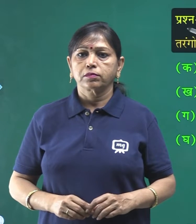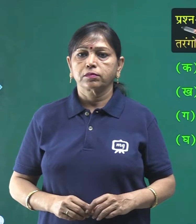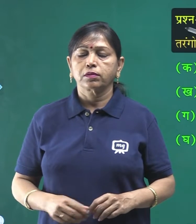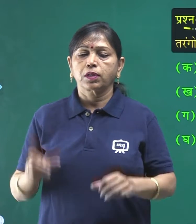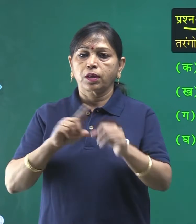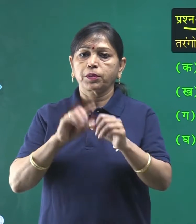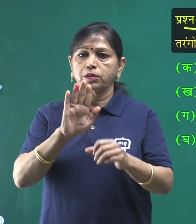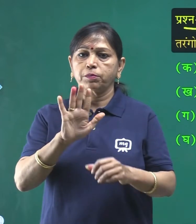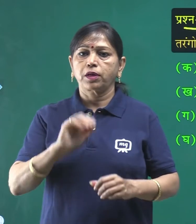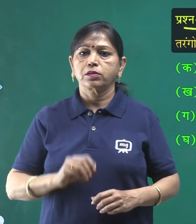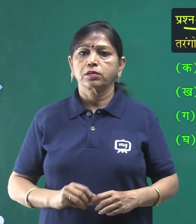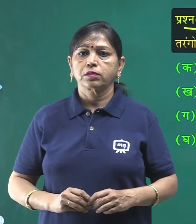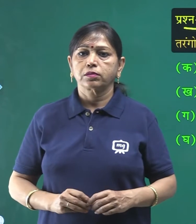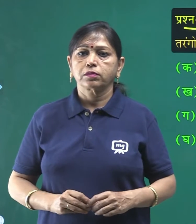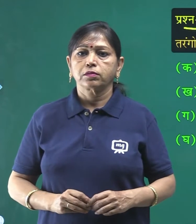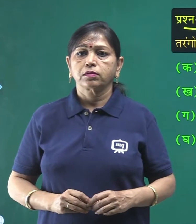प्रश्न 5